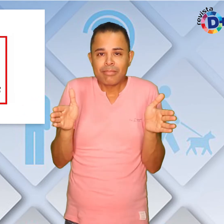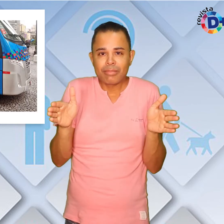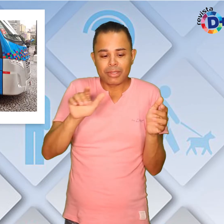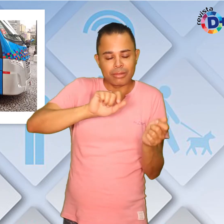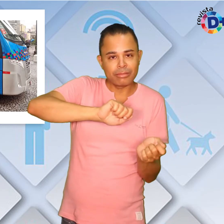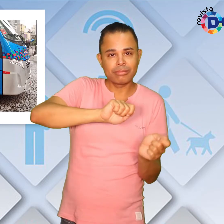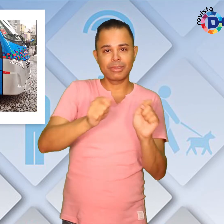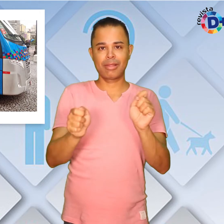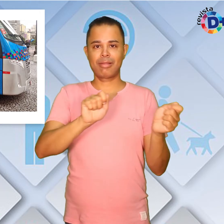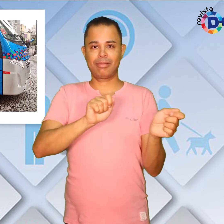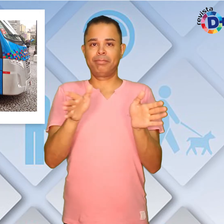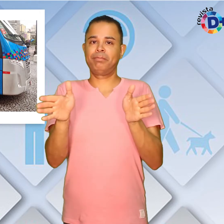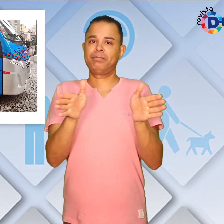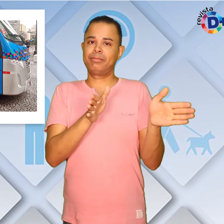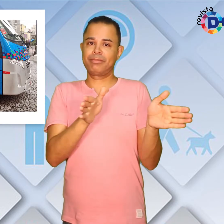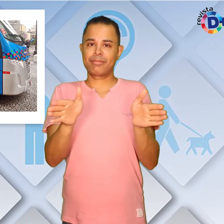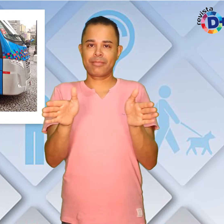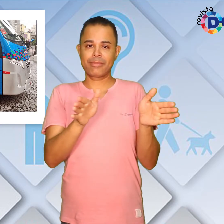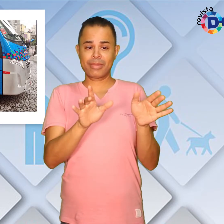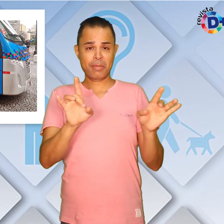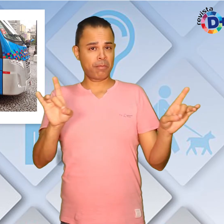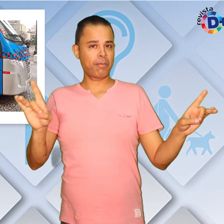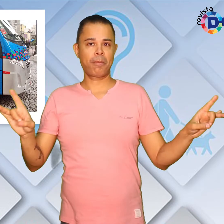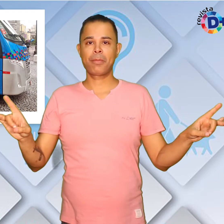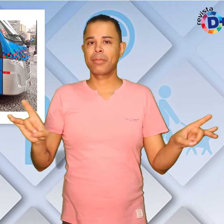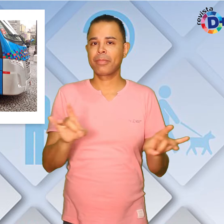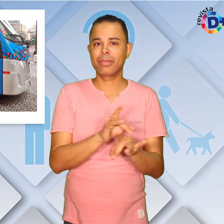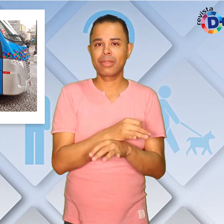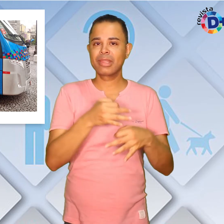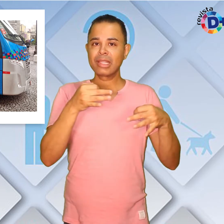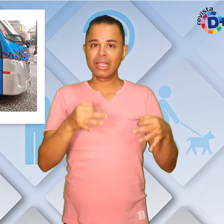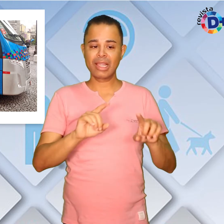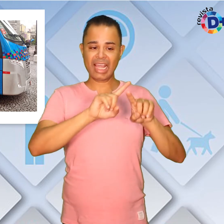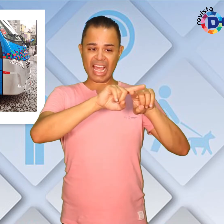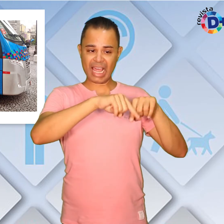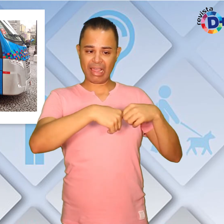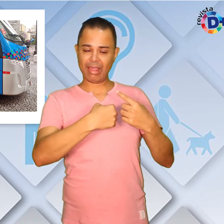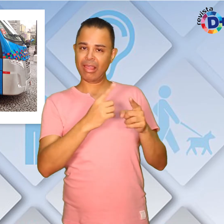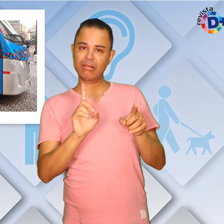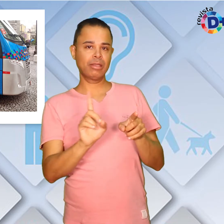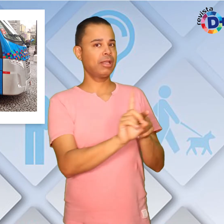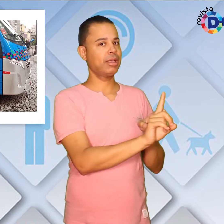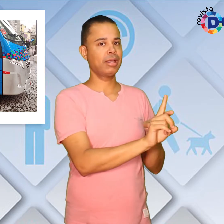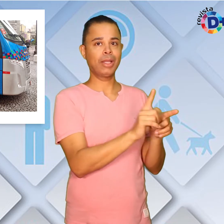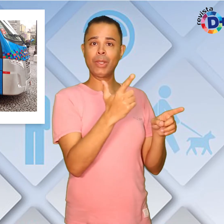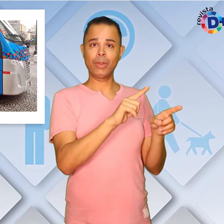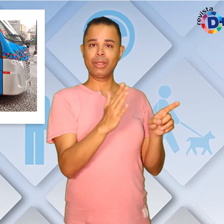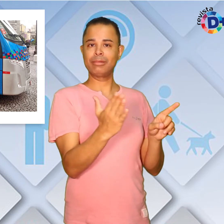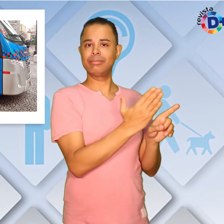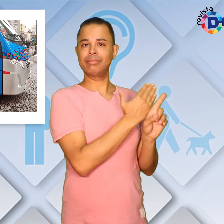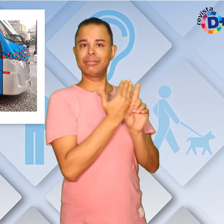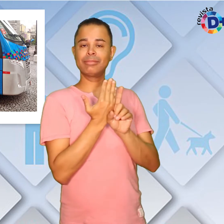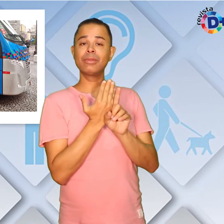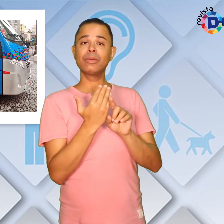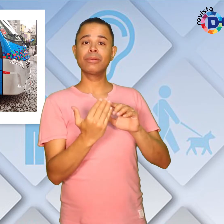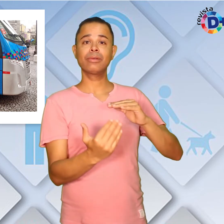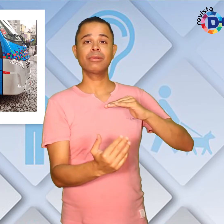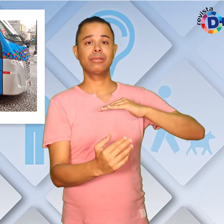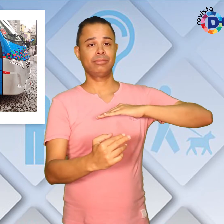com acessibilidade completa e sem catraca para acomodar até quatro cadeiras de